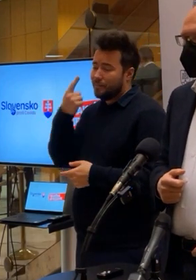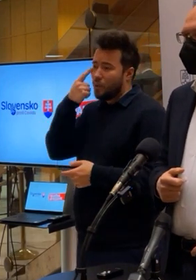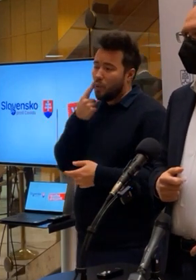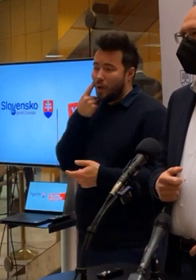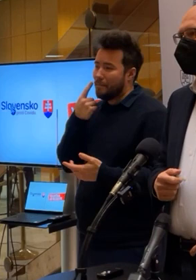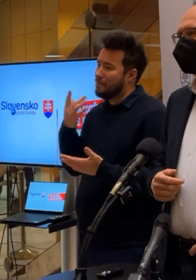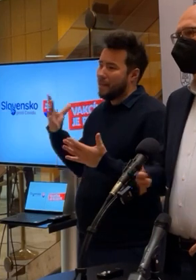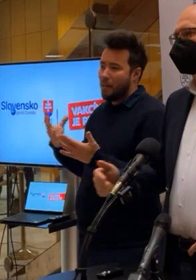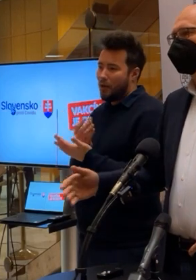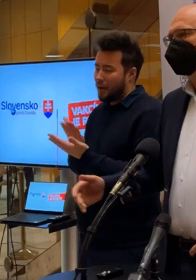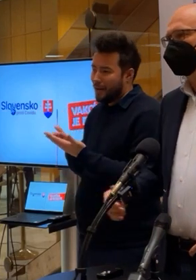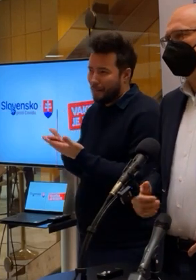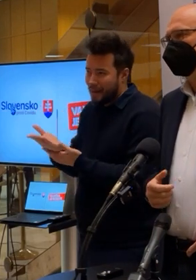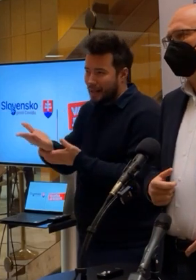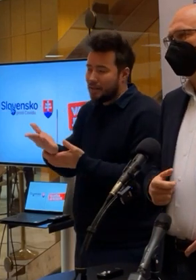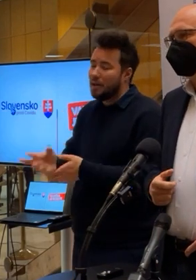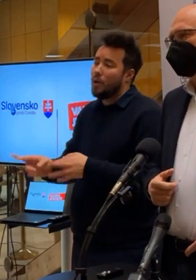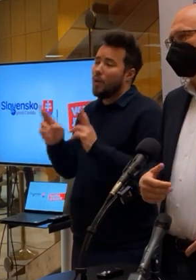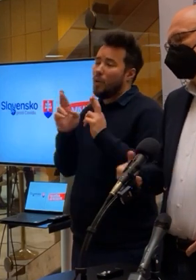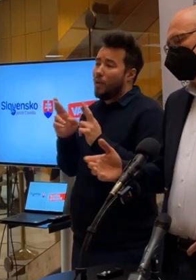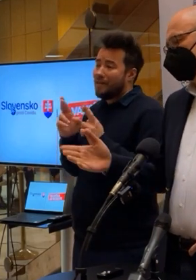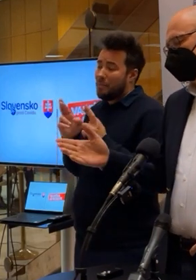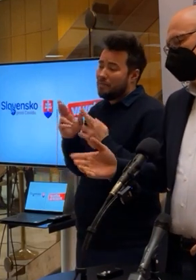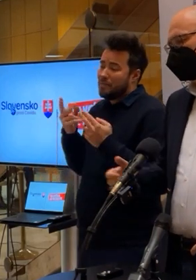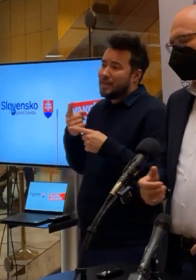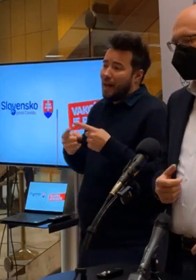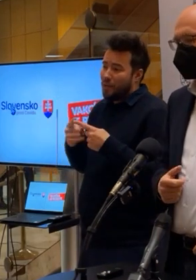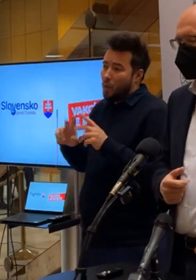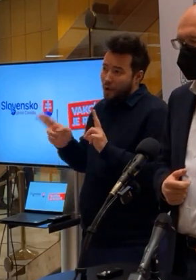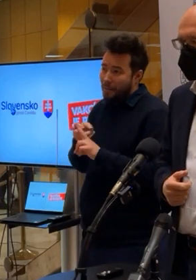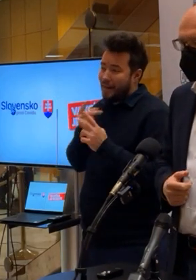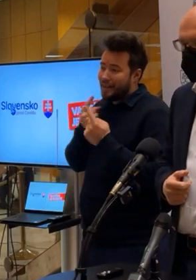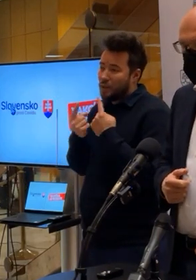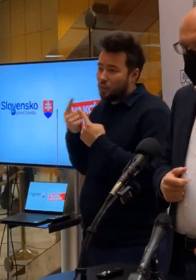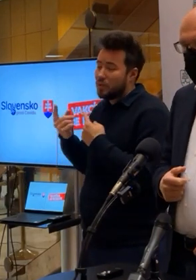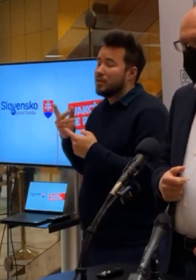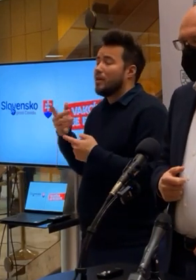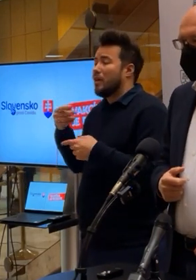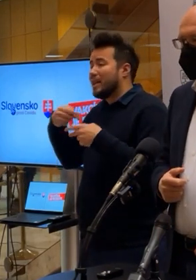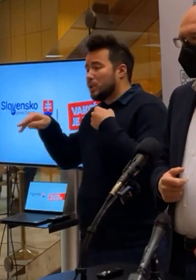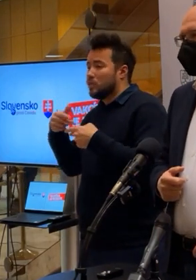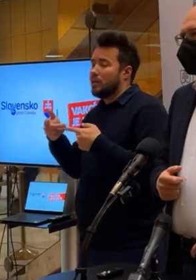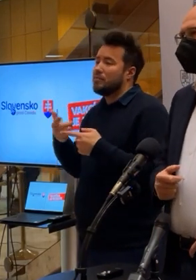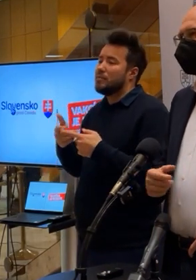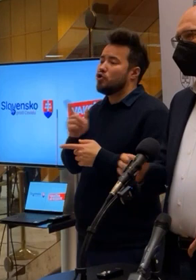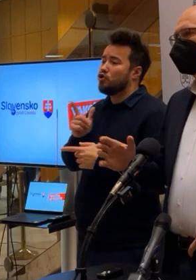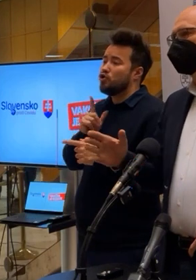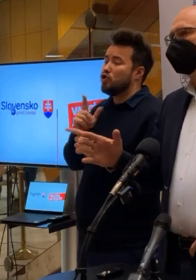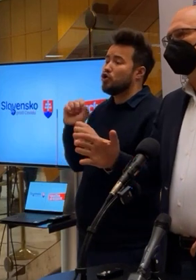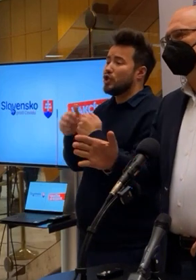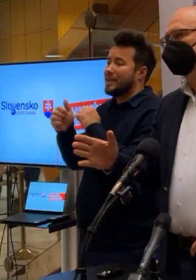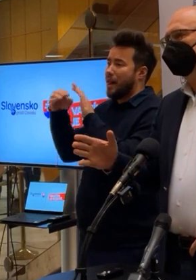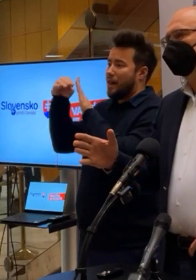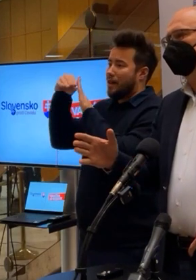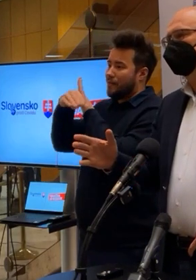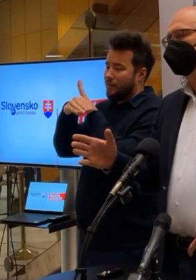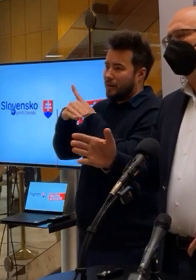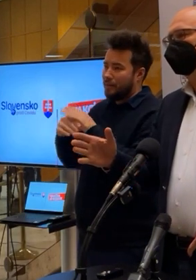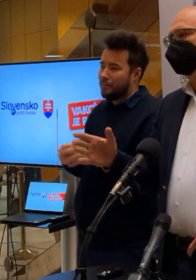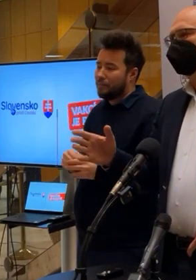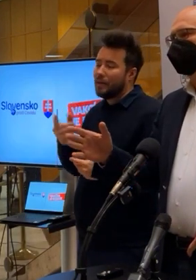neprešlo. Dúfam, že čoskoro sa k tomu vrátime. Zrejme tie čísla, keď začnú o niečo klesať. Ja chápem ten